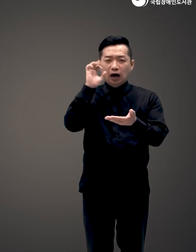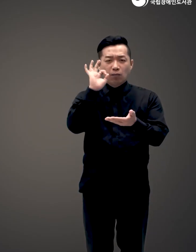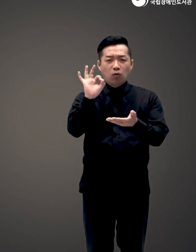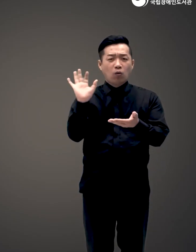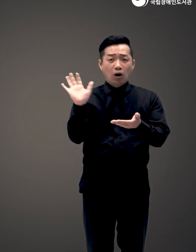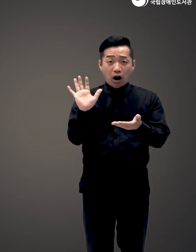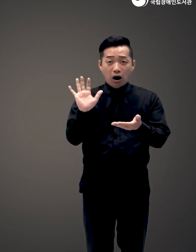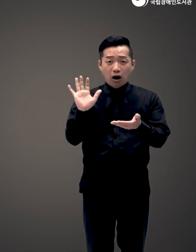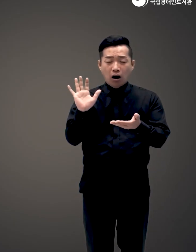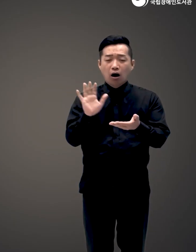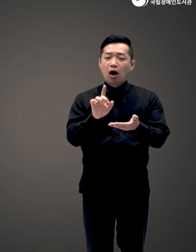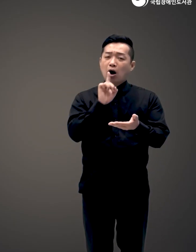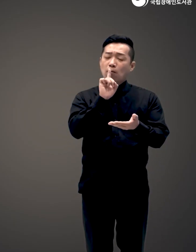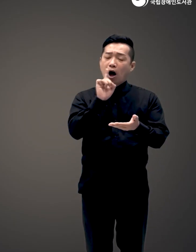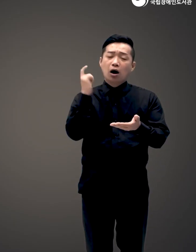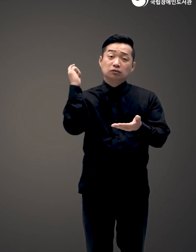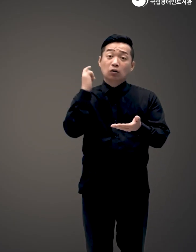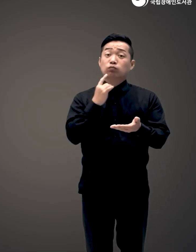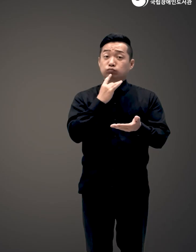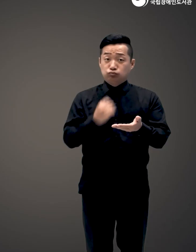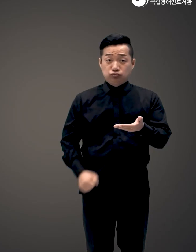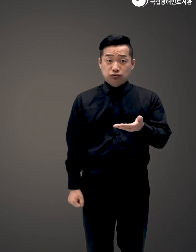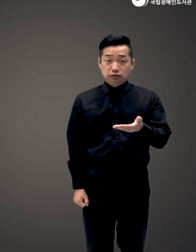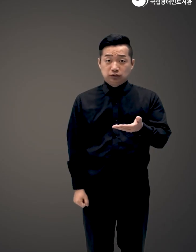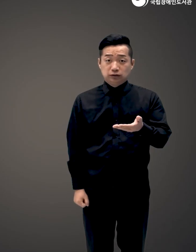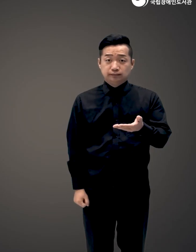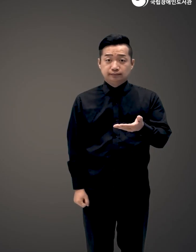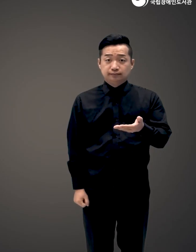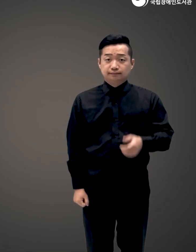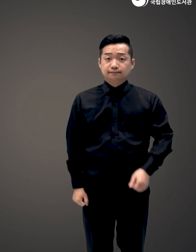사진으로 보지 않고 얘기로 들었는데